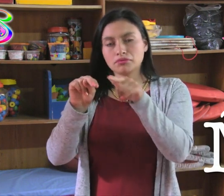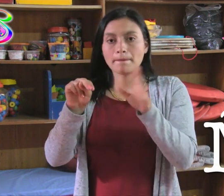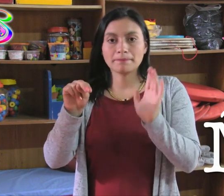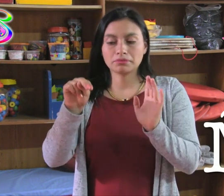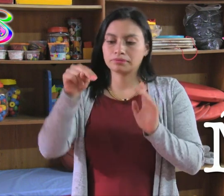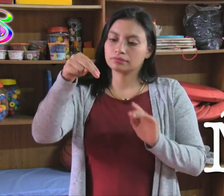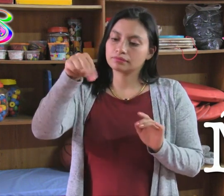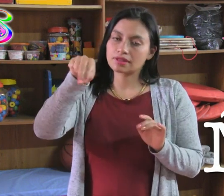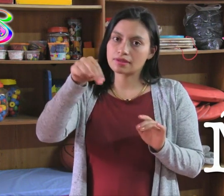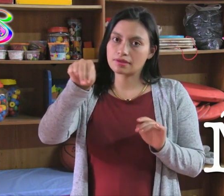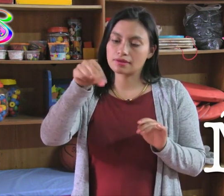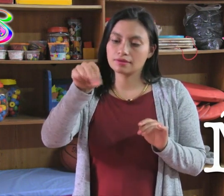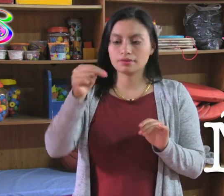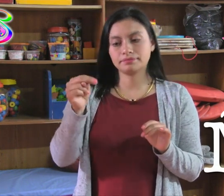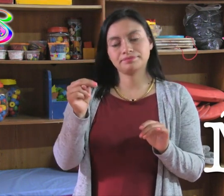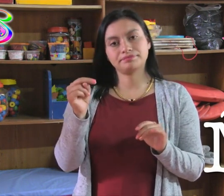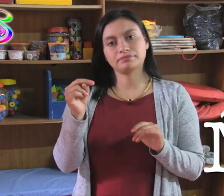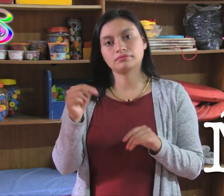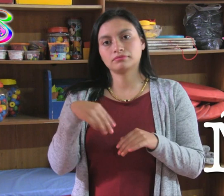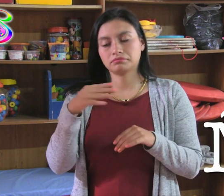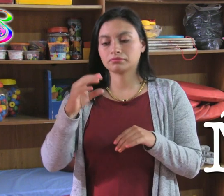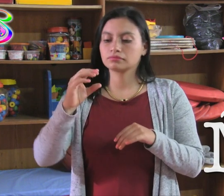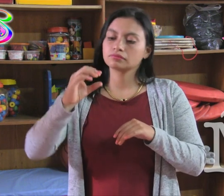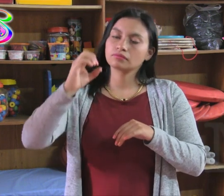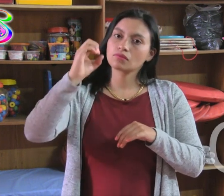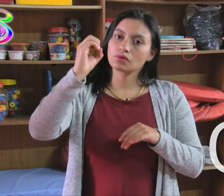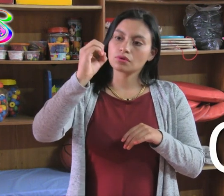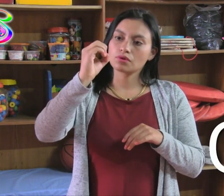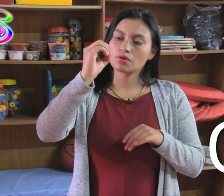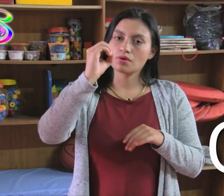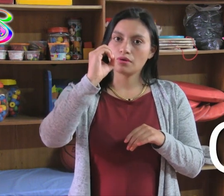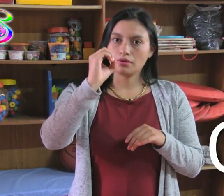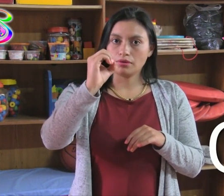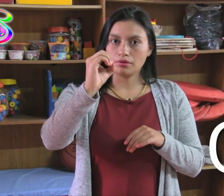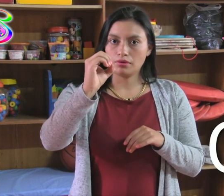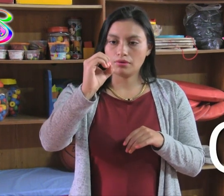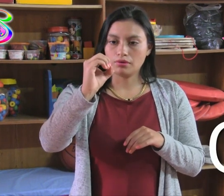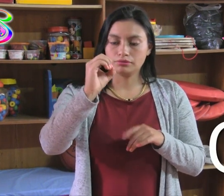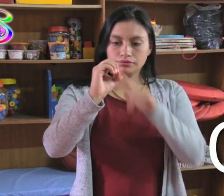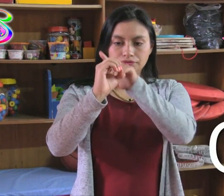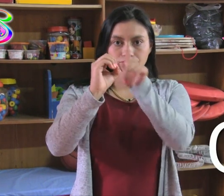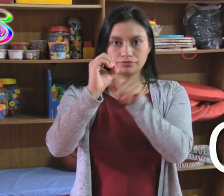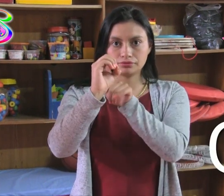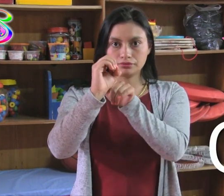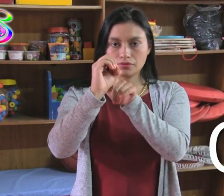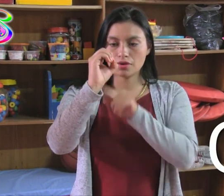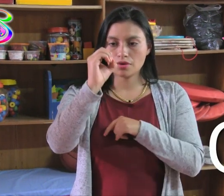la Ñ, dos dedos sobre el dedo pulgar, pero la movemos un poquito. La letra O, formamos un círculo con todos los